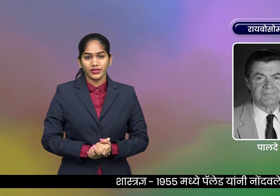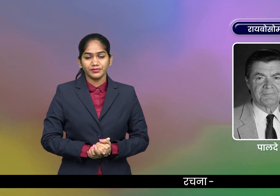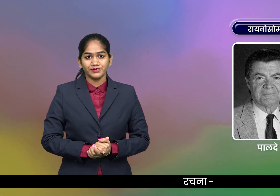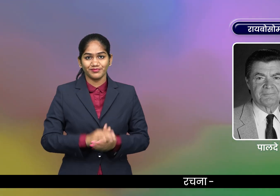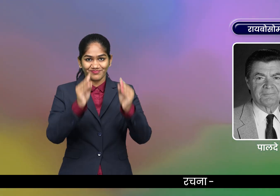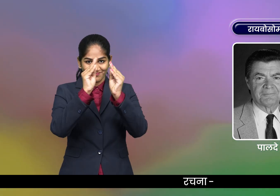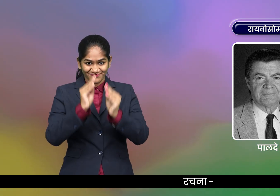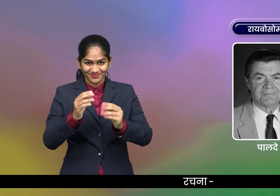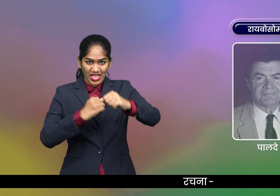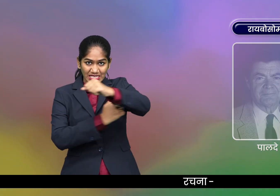रचना